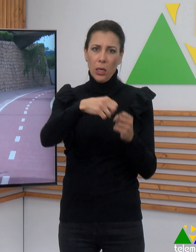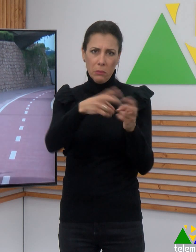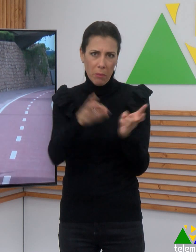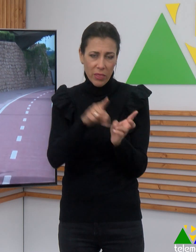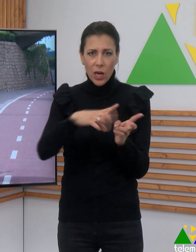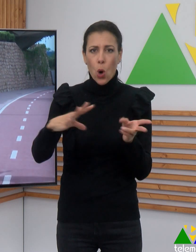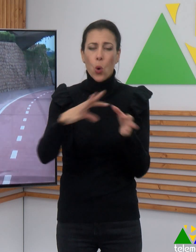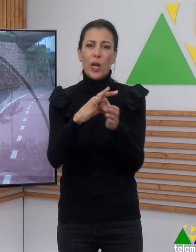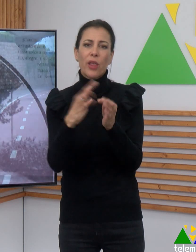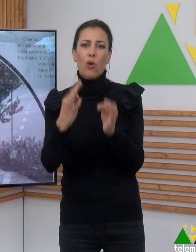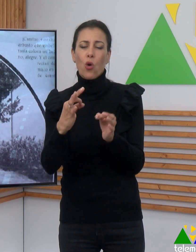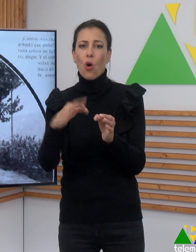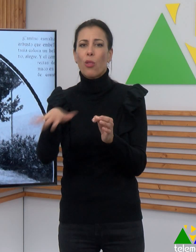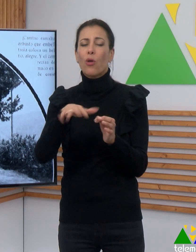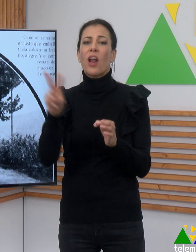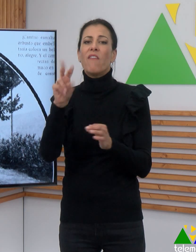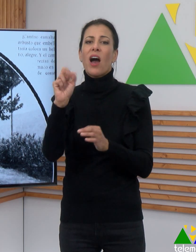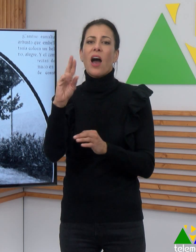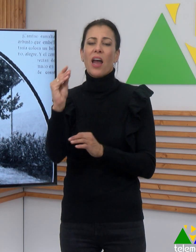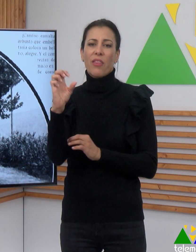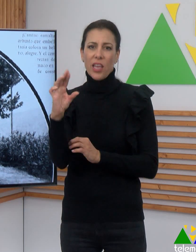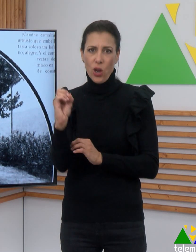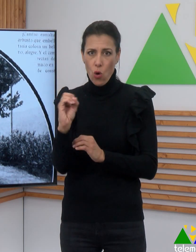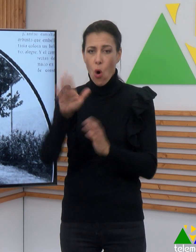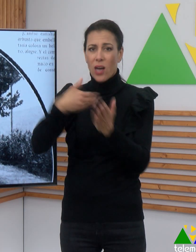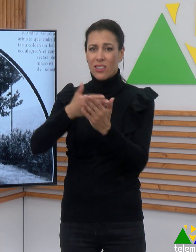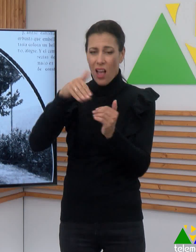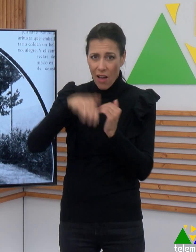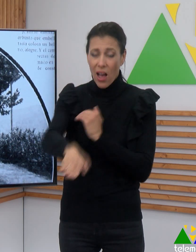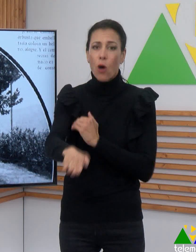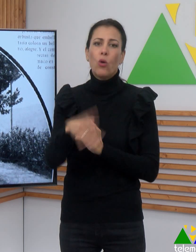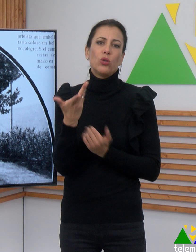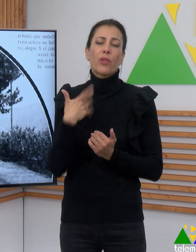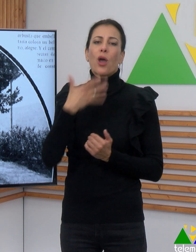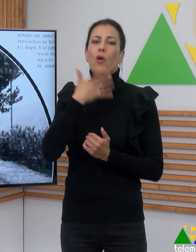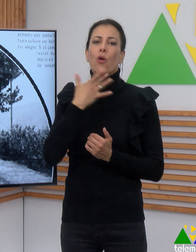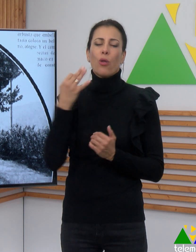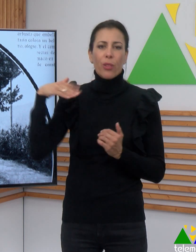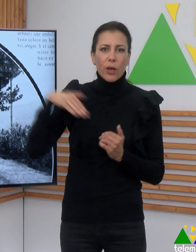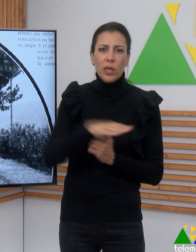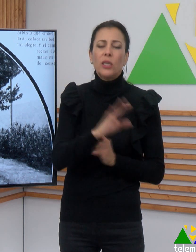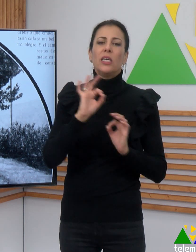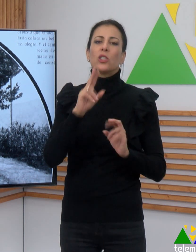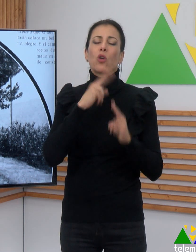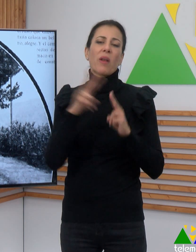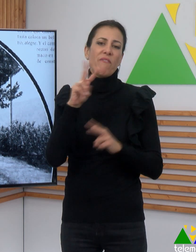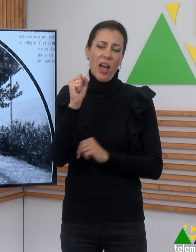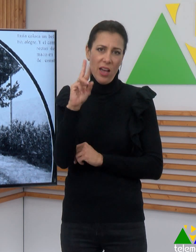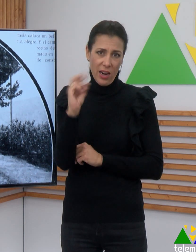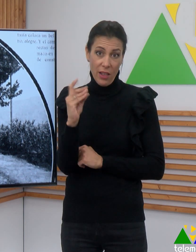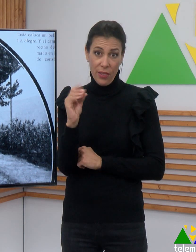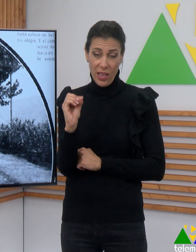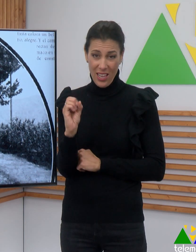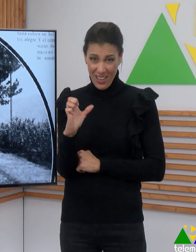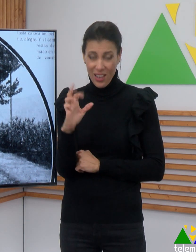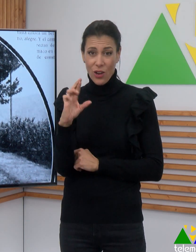se unía con el camino del varadero hacia abajo, y era lo que en Motril se conocía como el camino del mar o camino del varadero. Pero esta zona